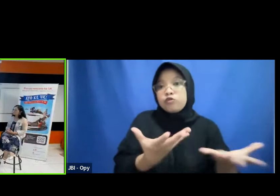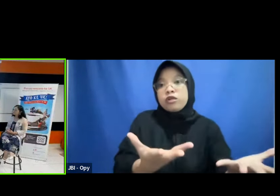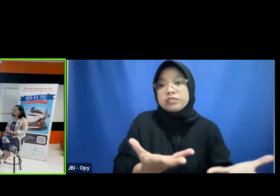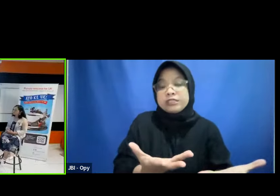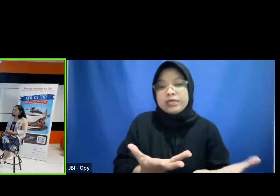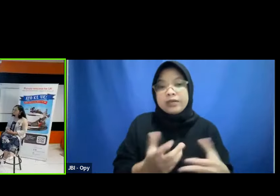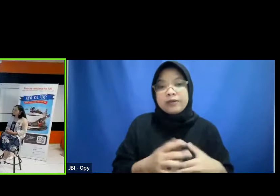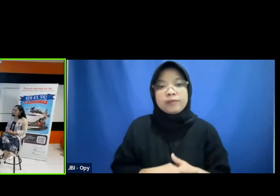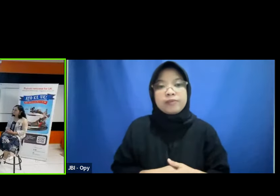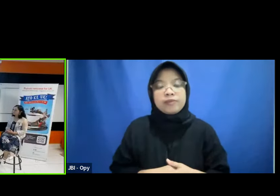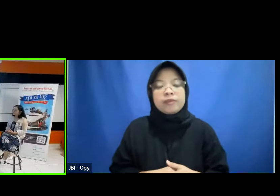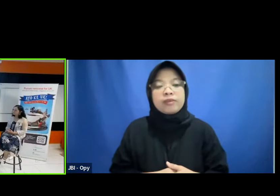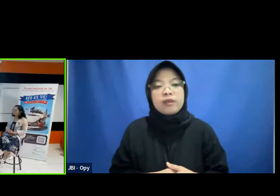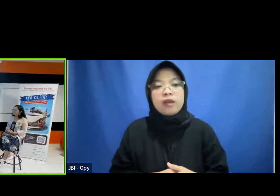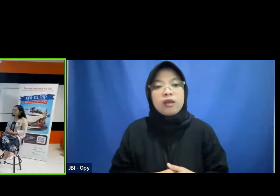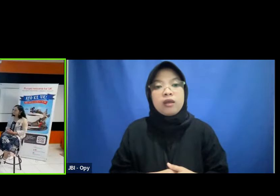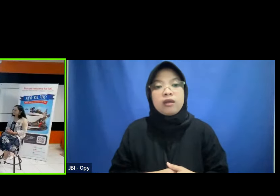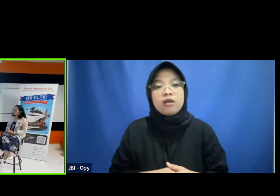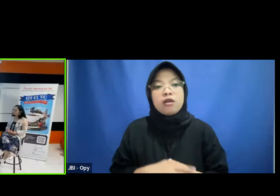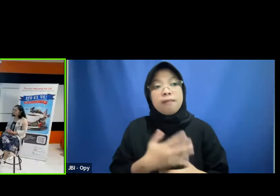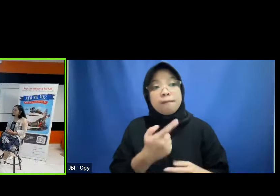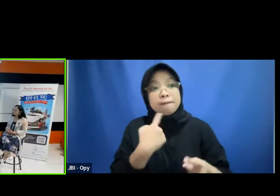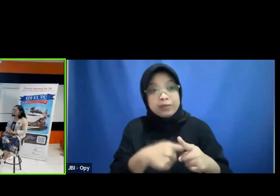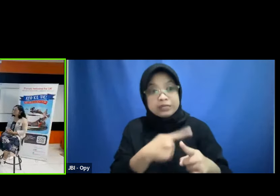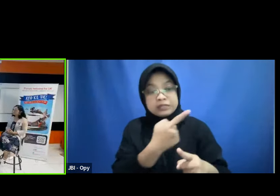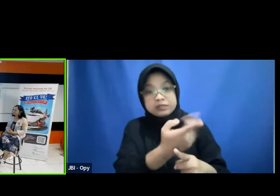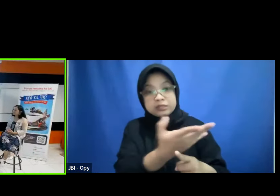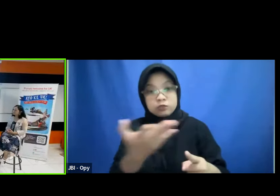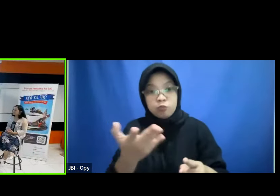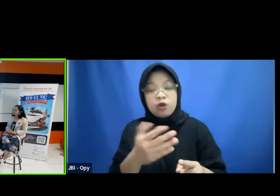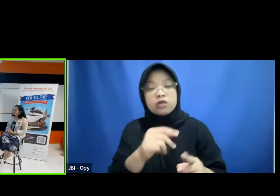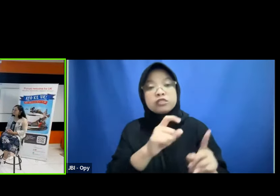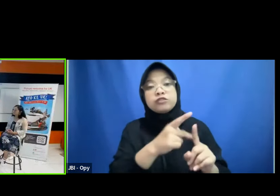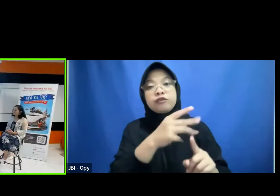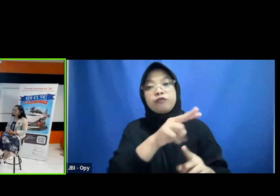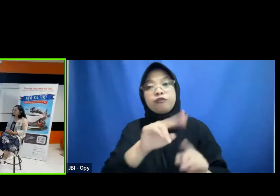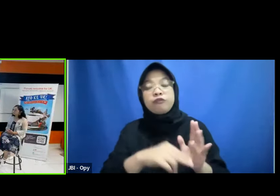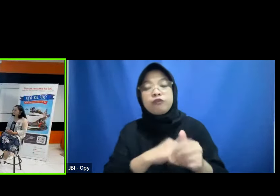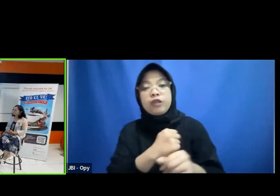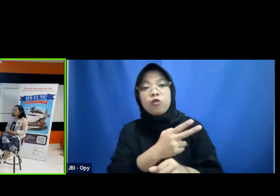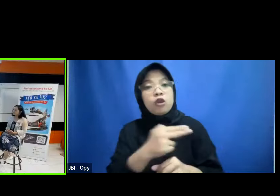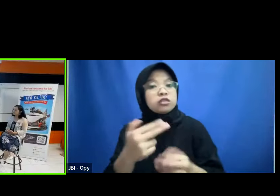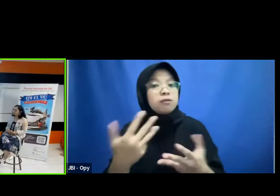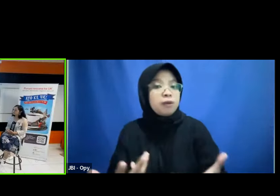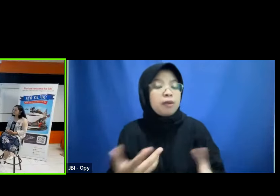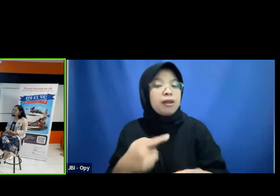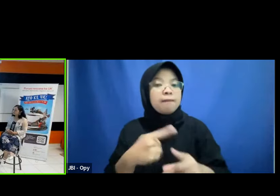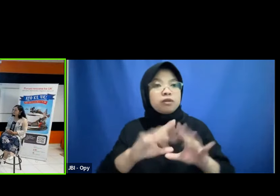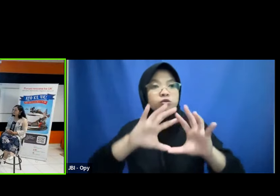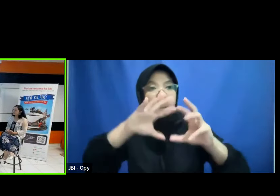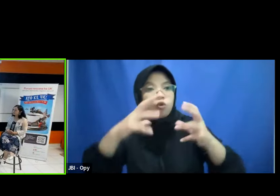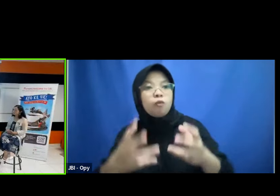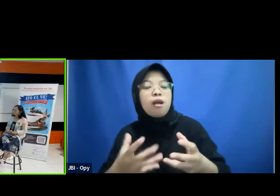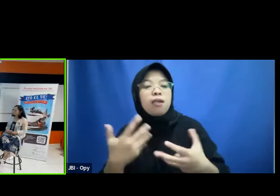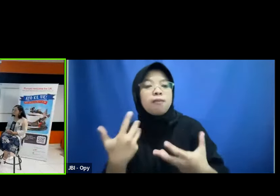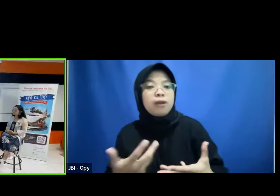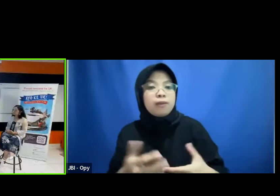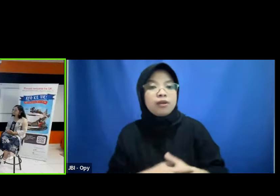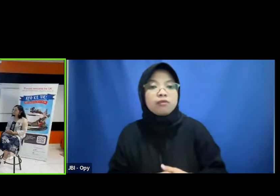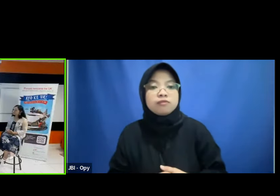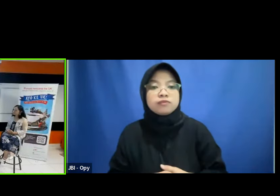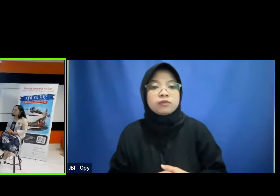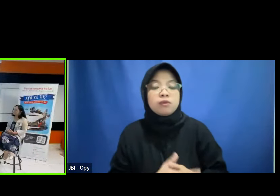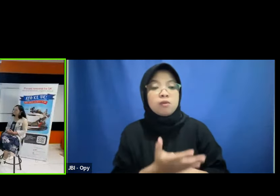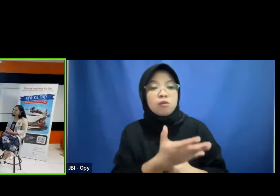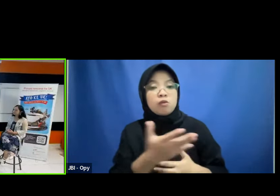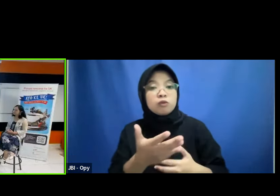International dan juga dengan networkingnya P evenening di Indonesia maupun di di secara global we can